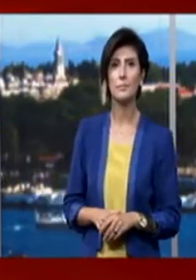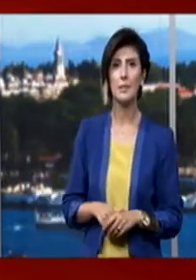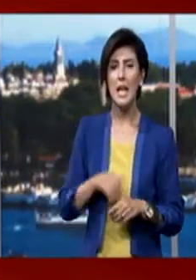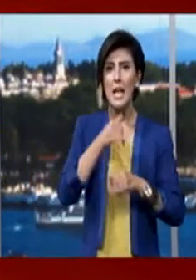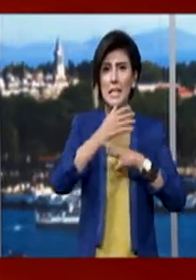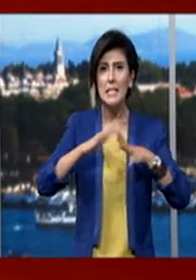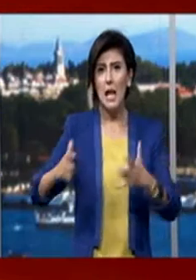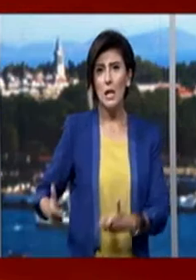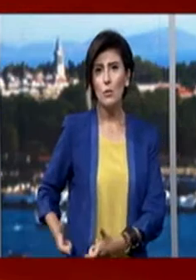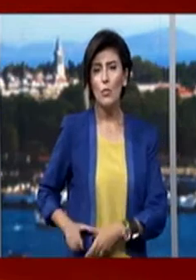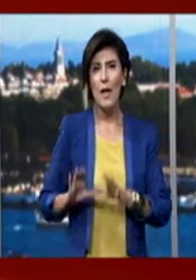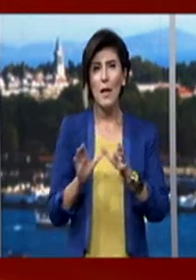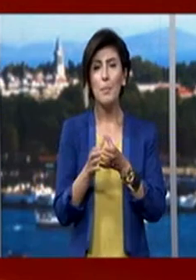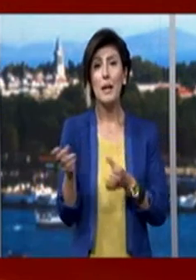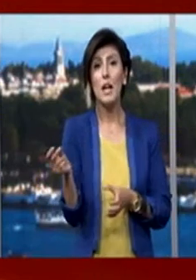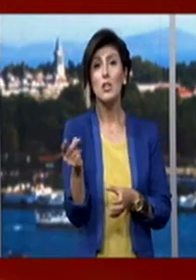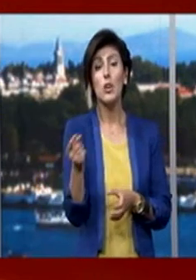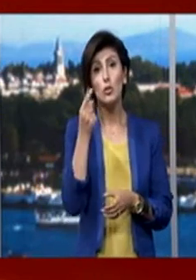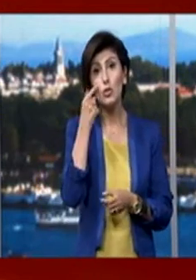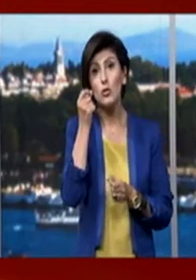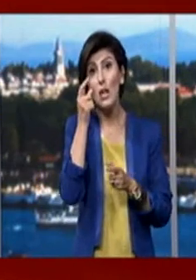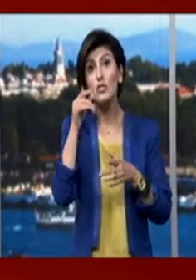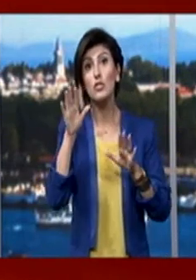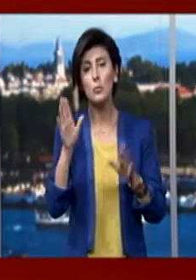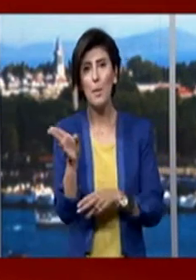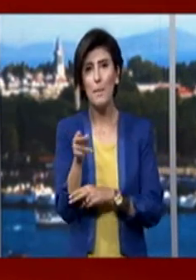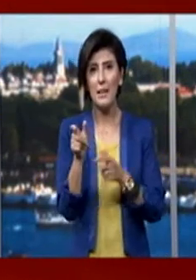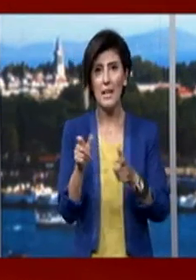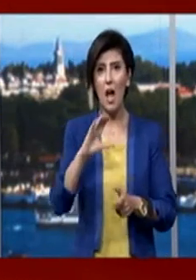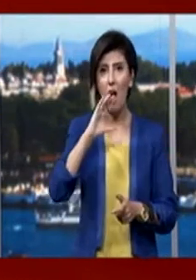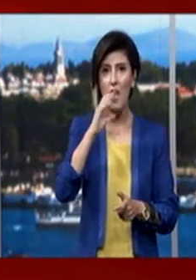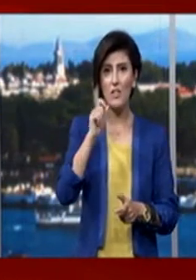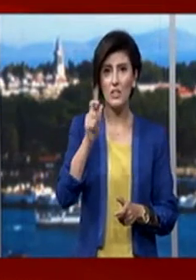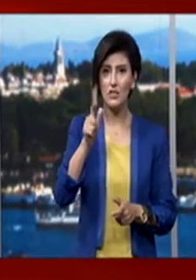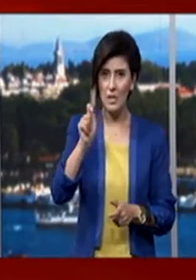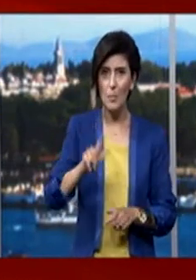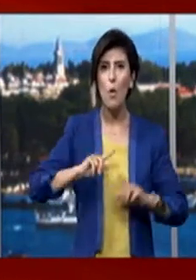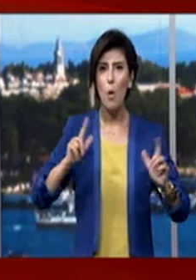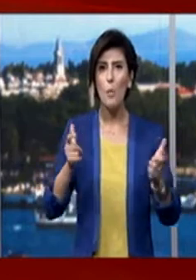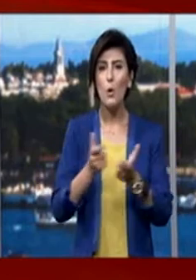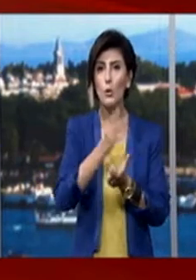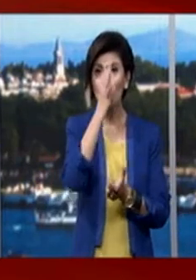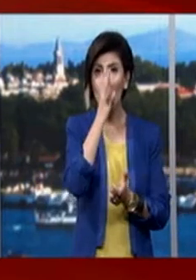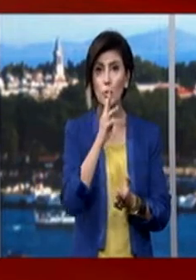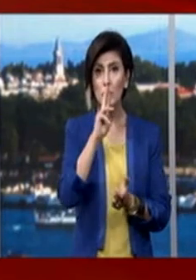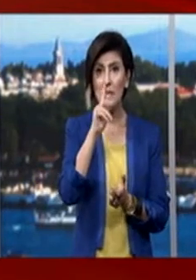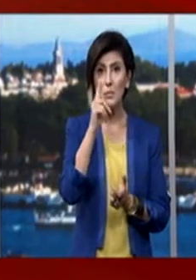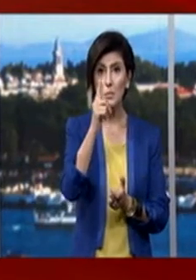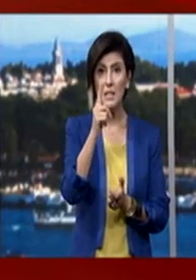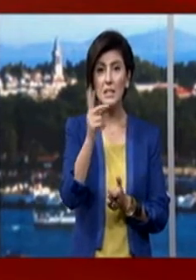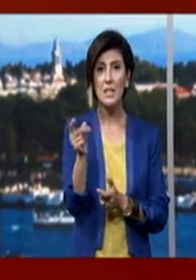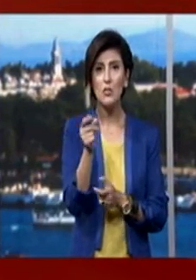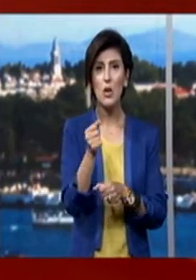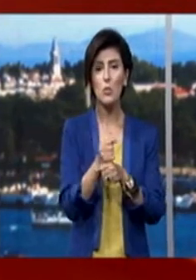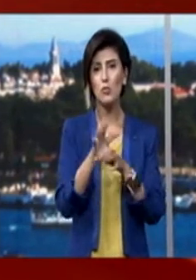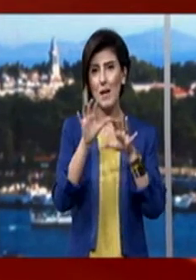Sahil güvenlik ekipleri kaçaklara göz açtırmıyor. Balıkesir'in Aybalık ilçesinde yapılan operasyonlarda 471 kaçak